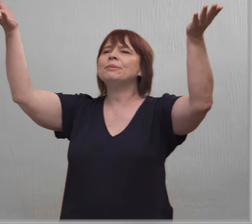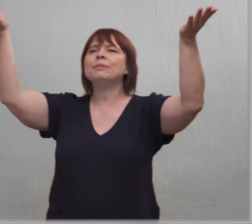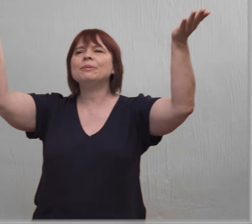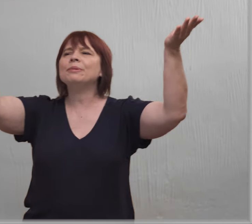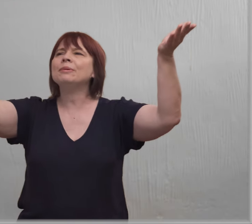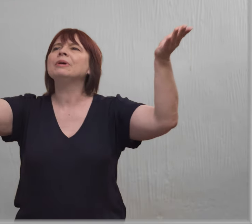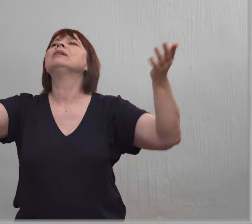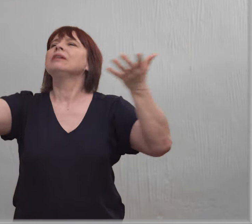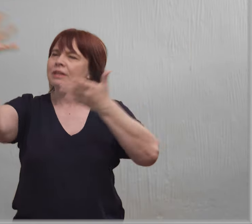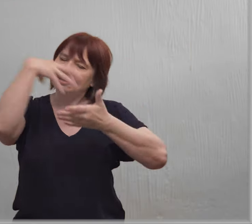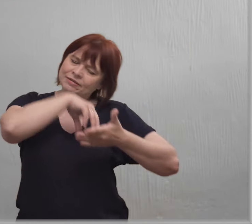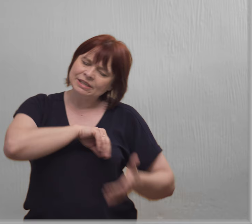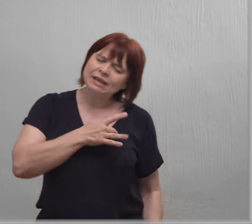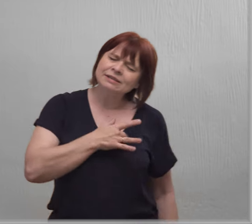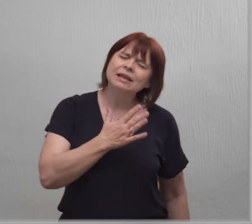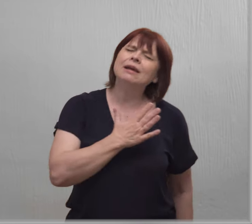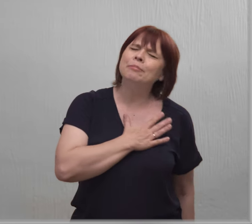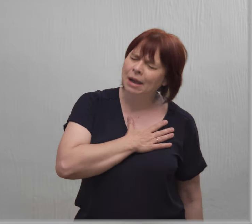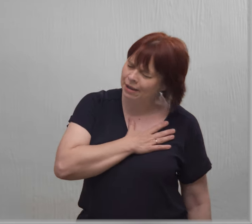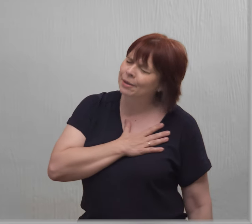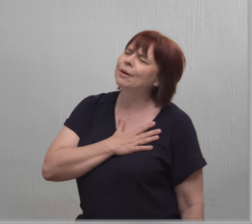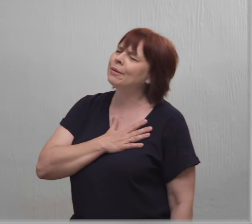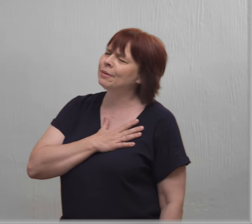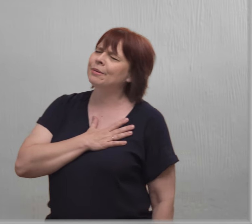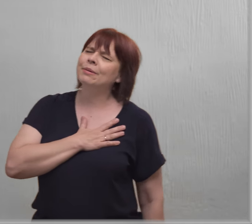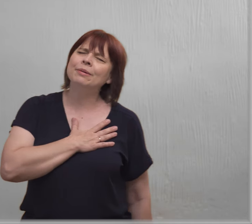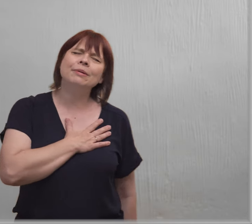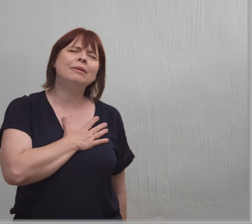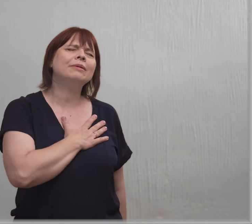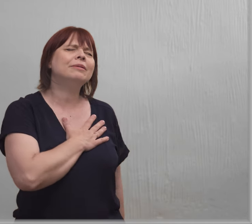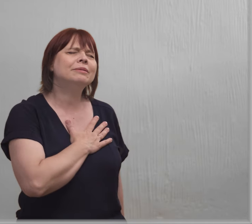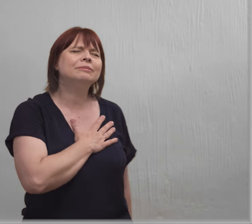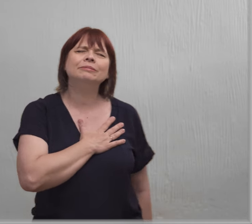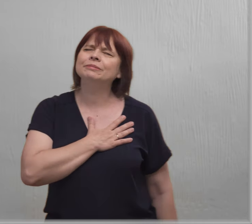поднимаю. Ты сердце мое.